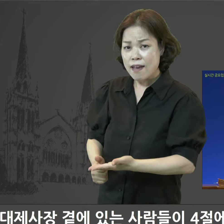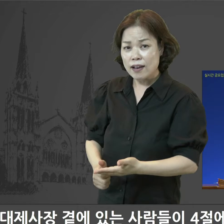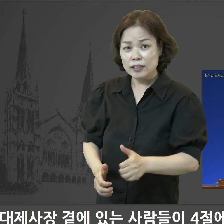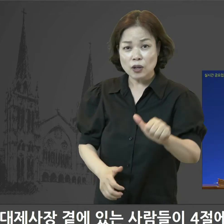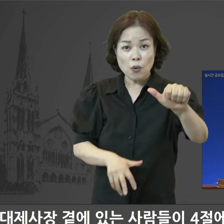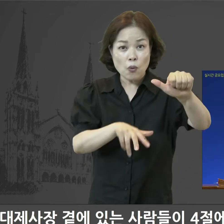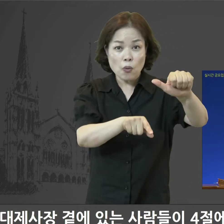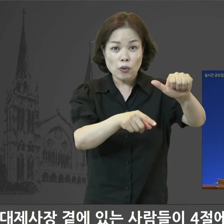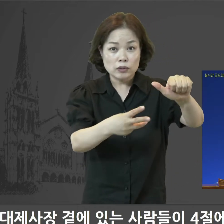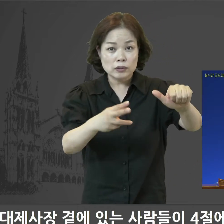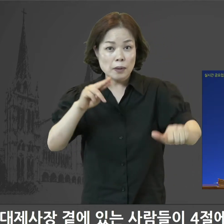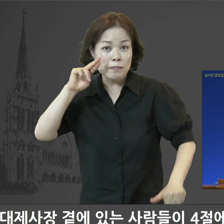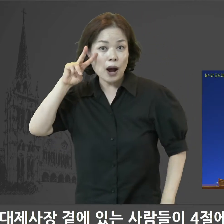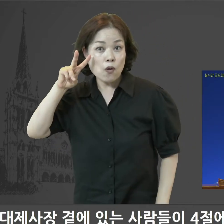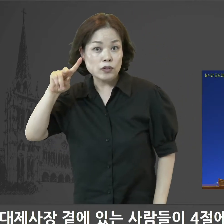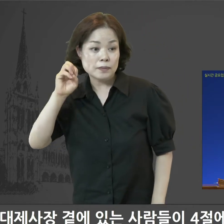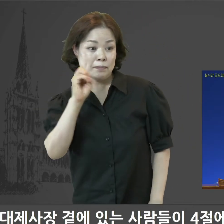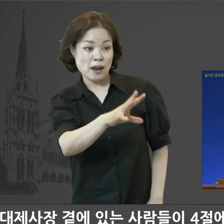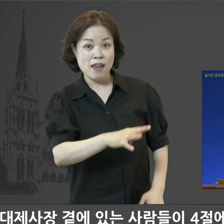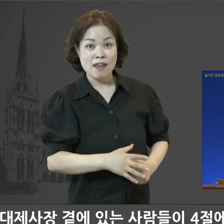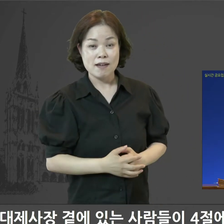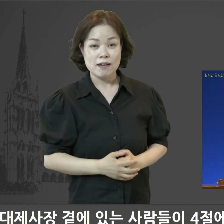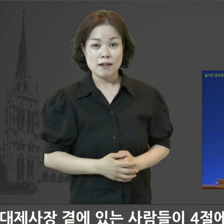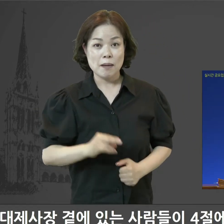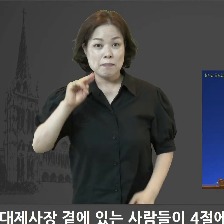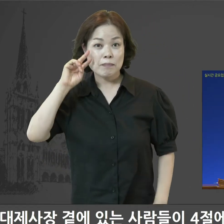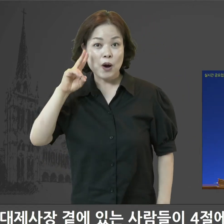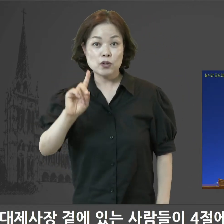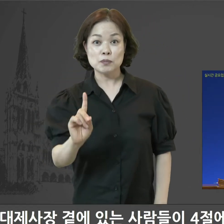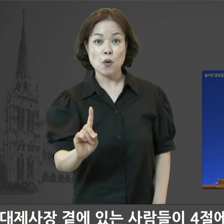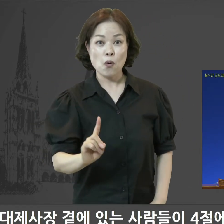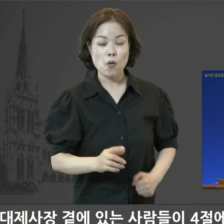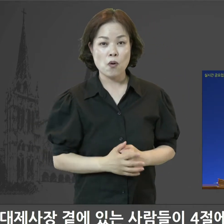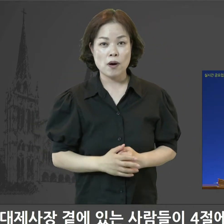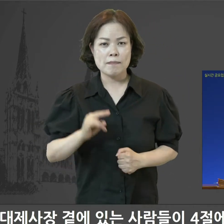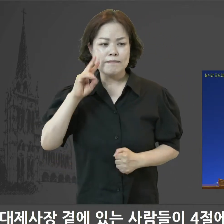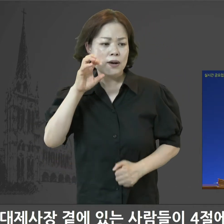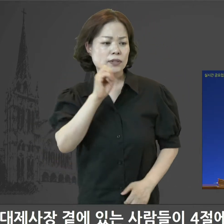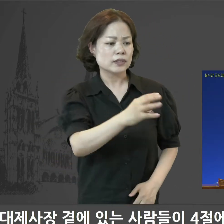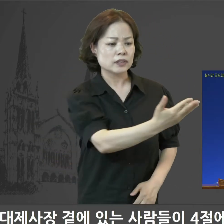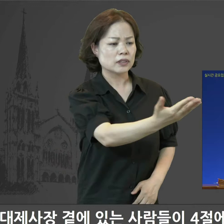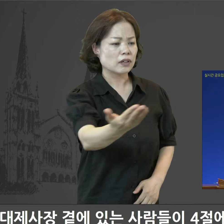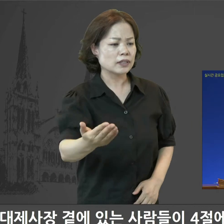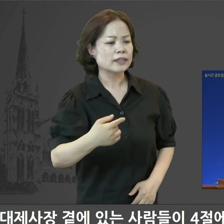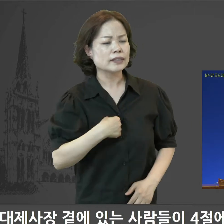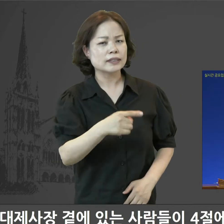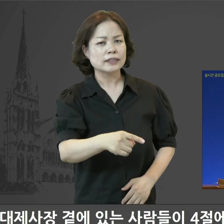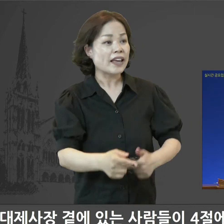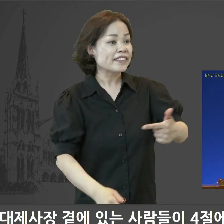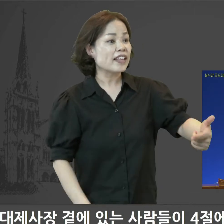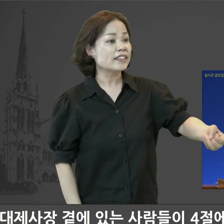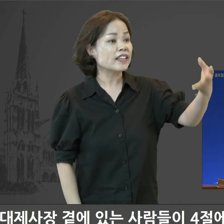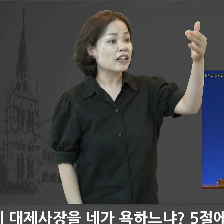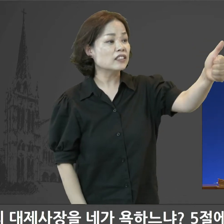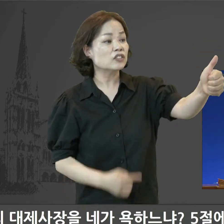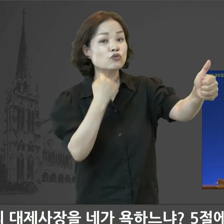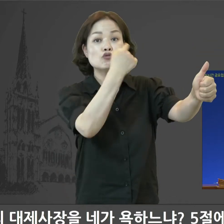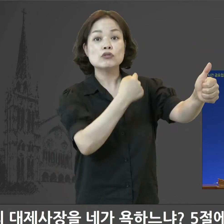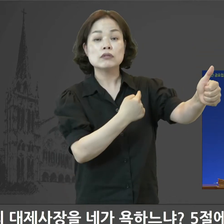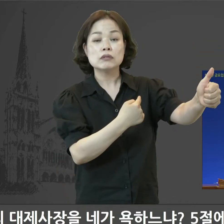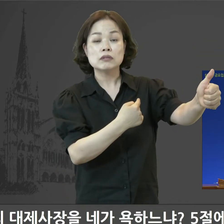5절에 가니까 바울이 갈대로 갔습니다. 바울이 어디까지 갔냐면 바울이 이르되 형제들아 나는 그가 대제사장인